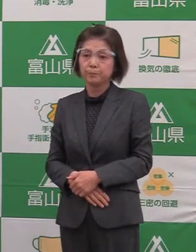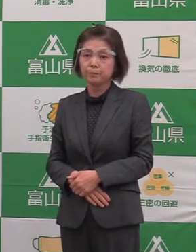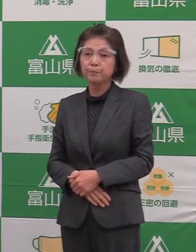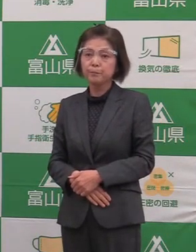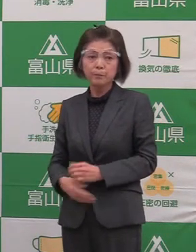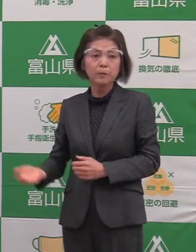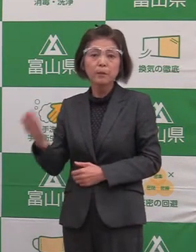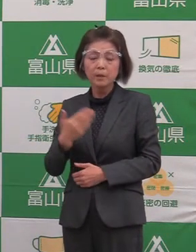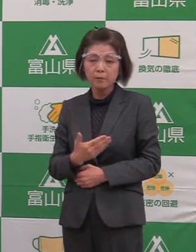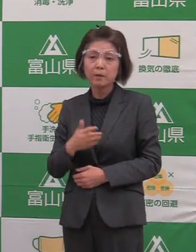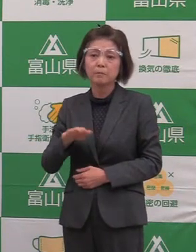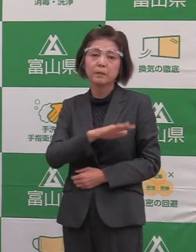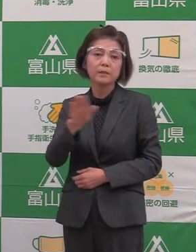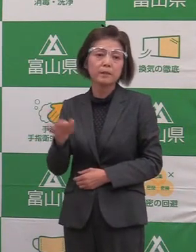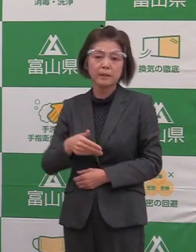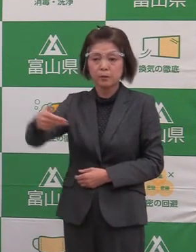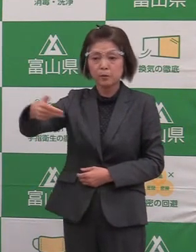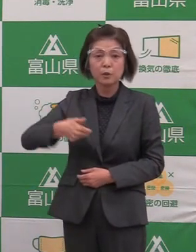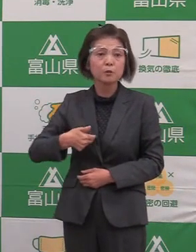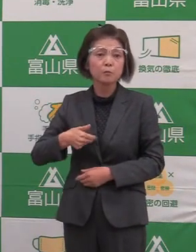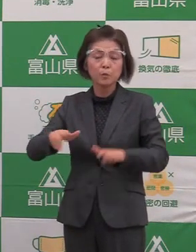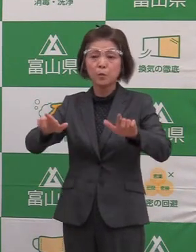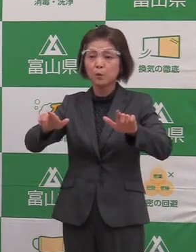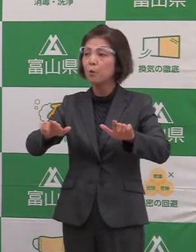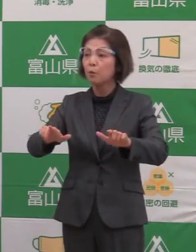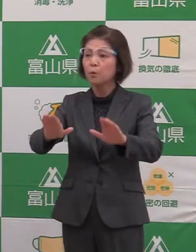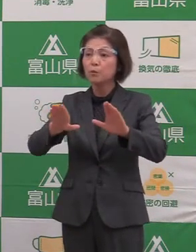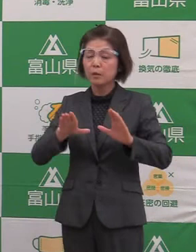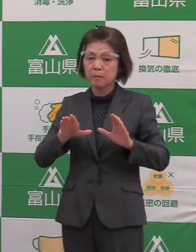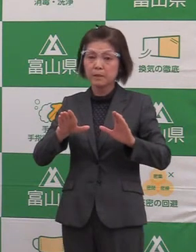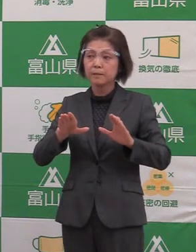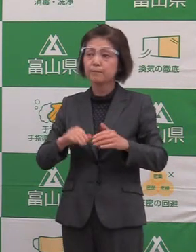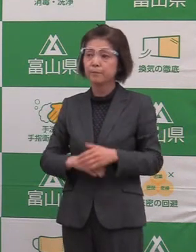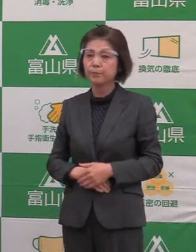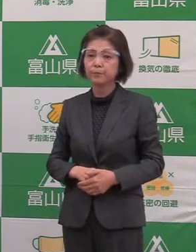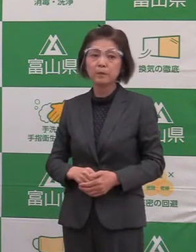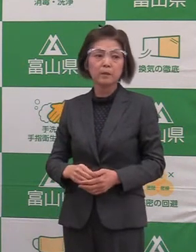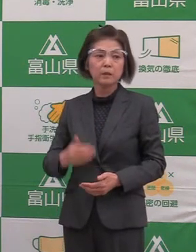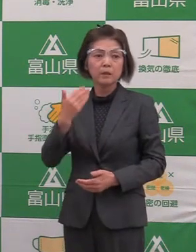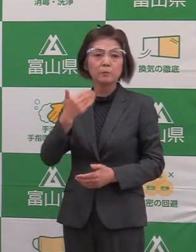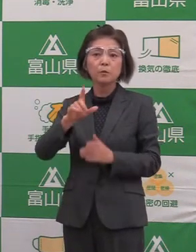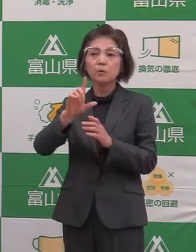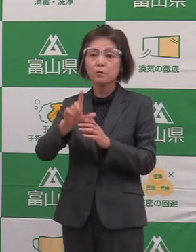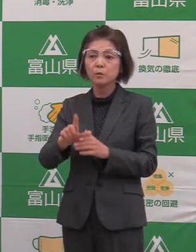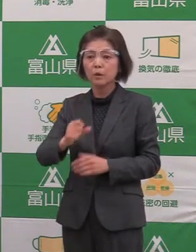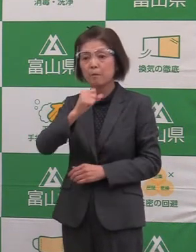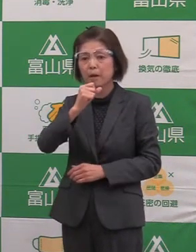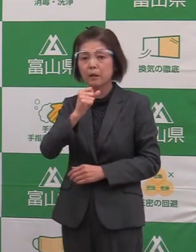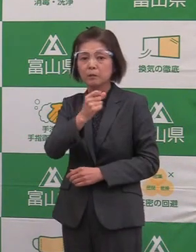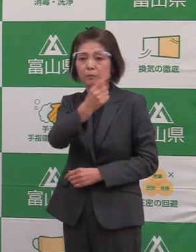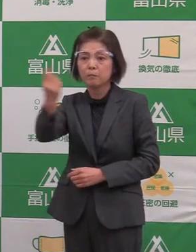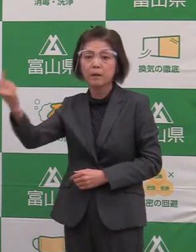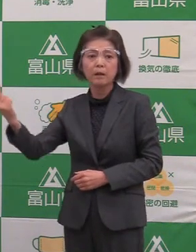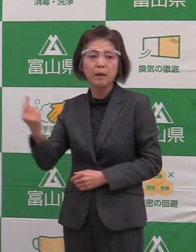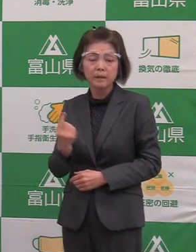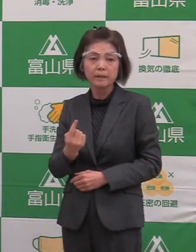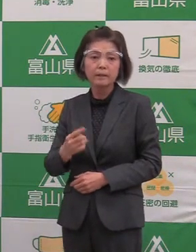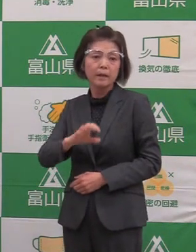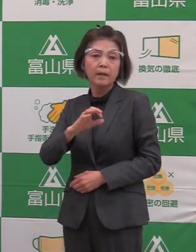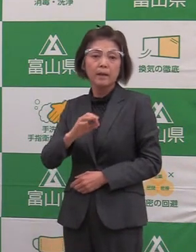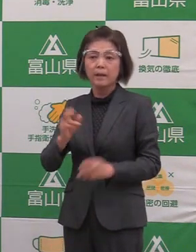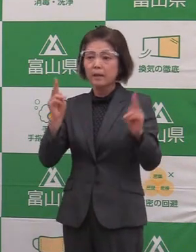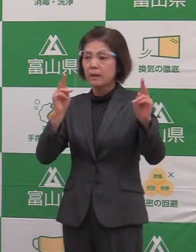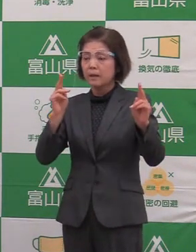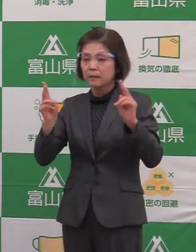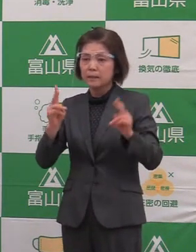それでは記者の皆さんからのご質問を受けたいと思います。ご質問にあたっては後ろのマイクの方で社名の名前を使ってからご質問をお願いいたします。それでは